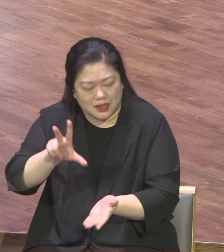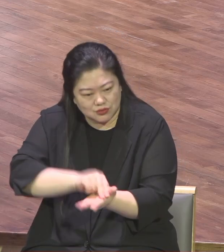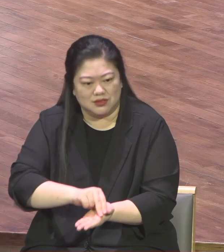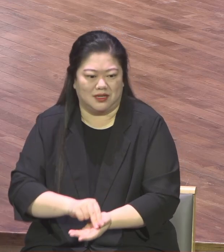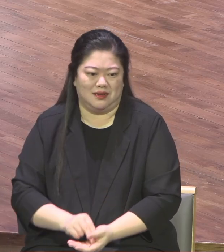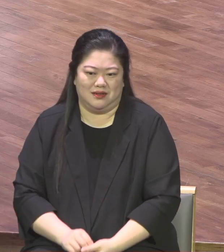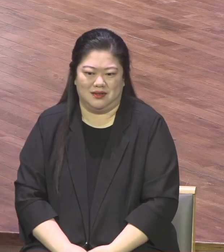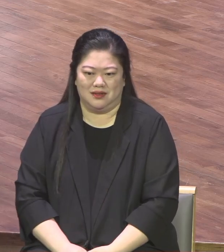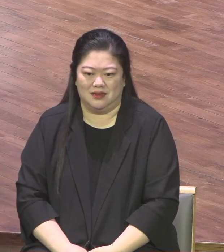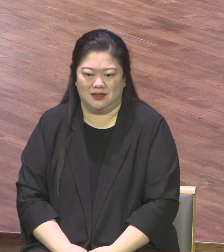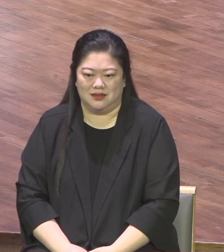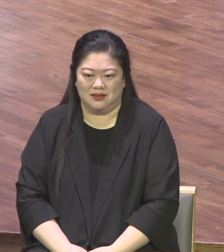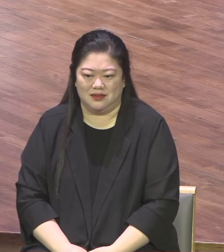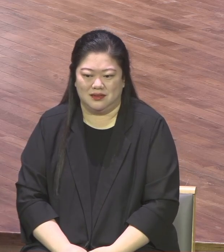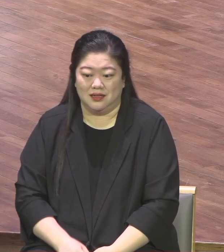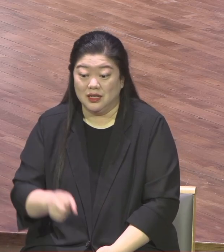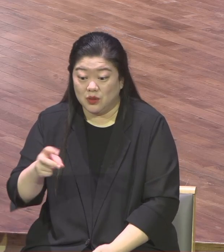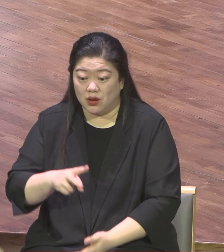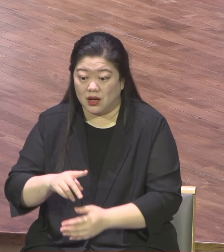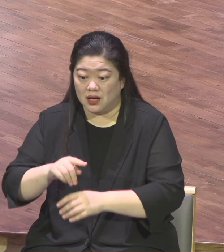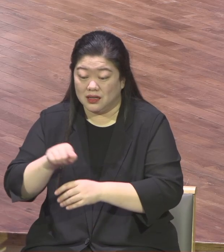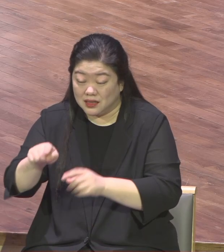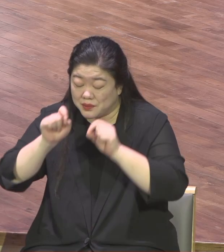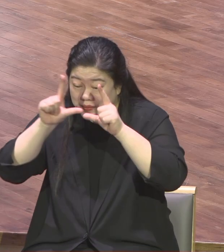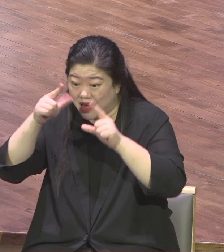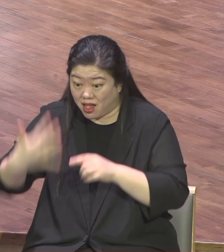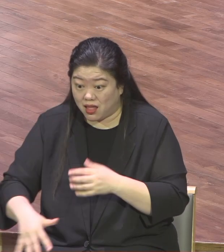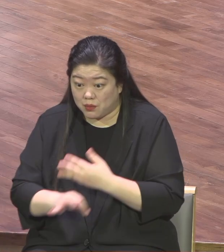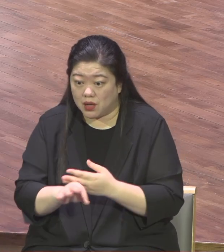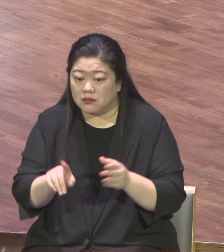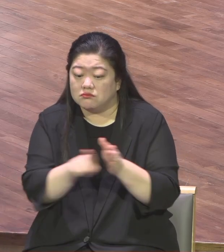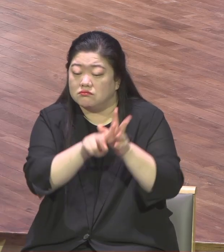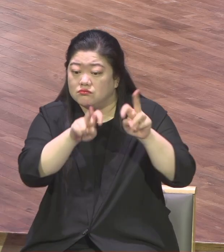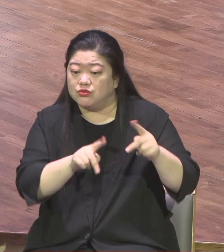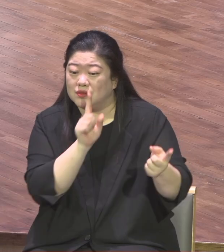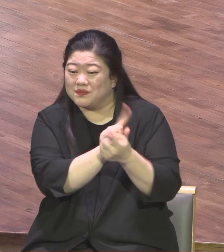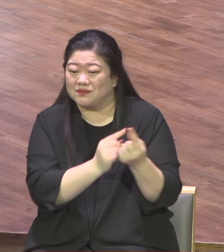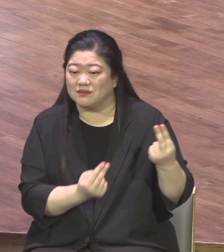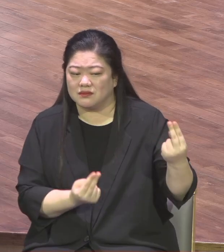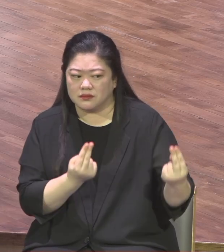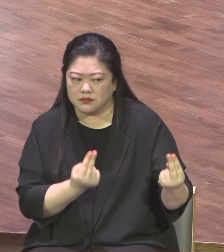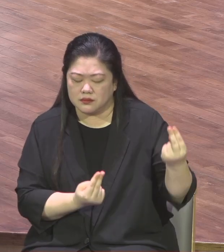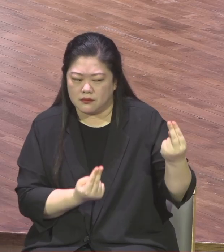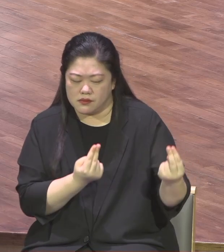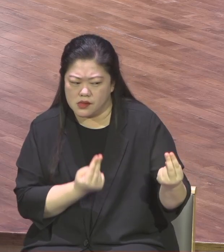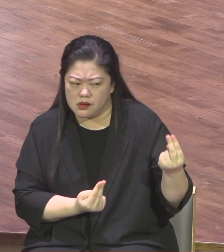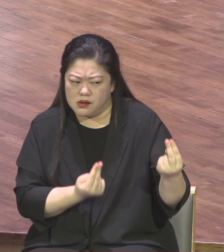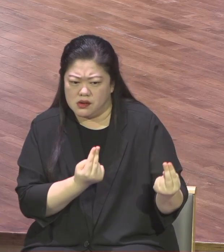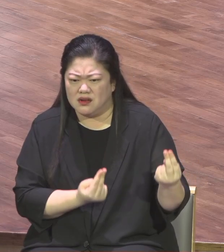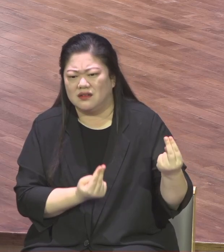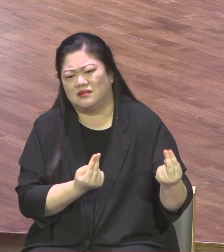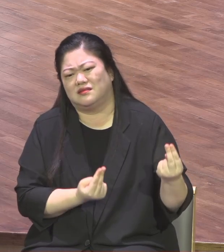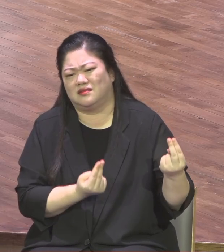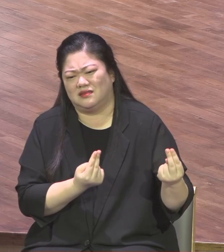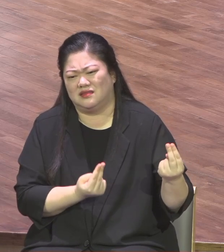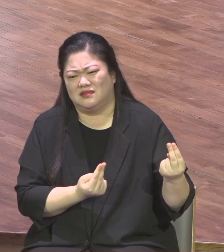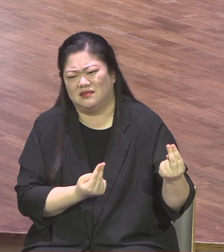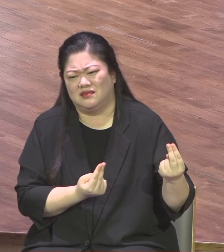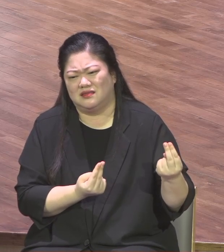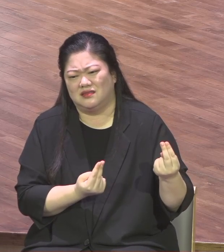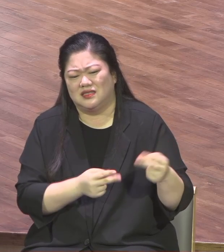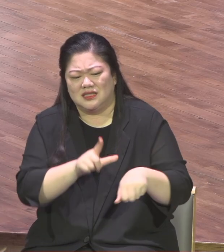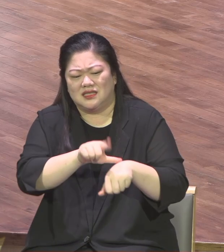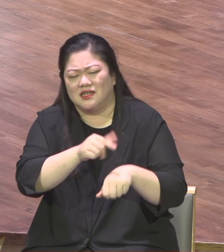인생. 불신자 수준에서 살잖아요. 이거 속은 겁니다. 오늘부터 그리스도 안에 있는 그 어마어마한 영적